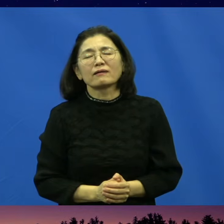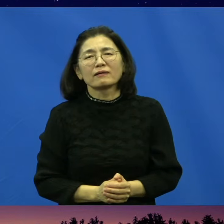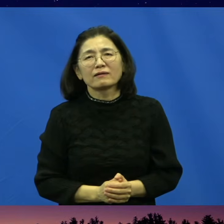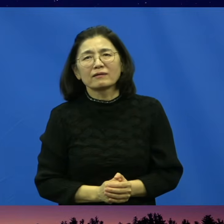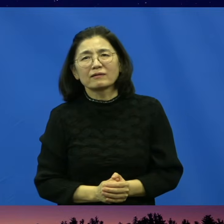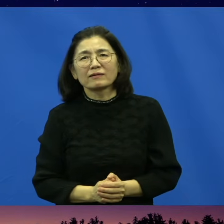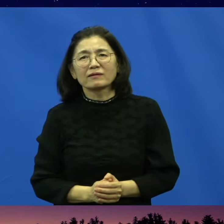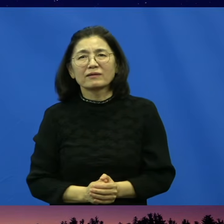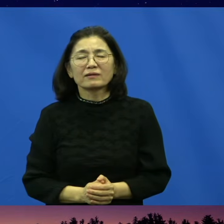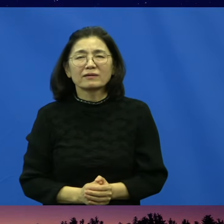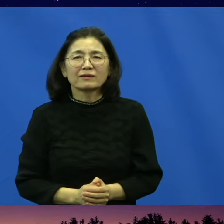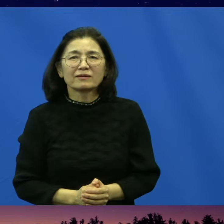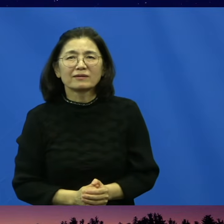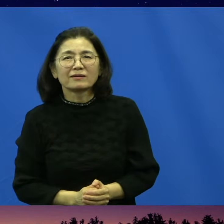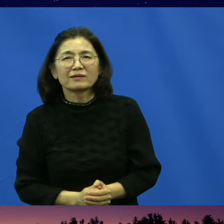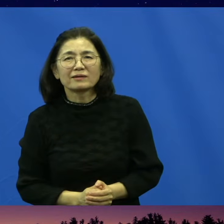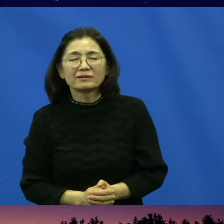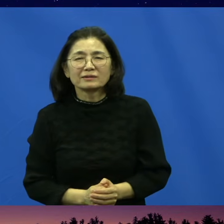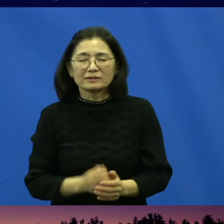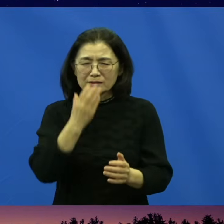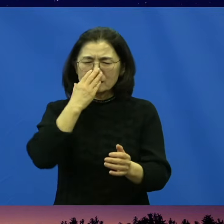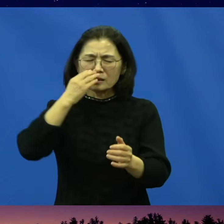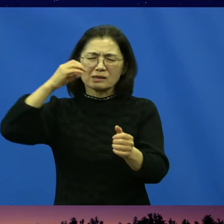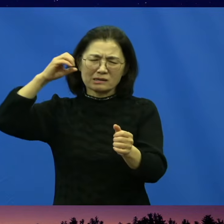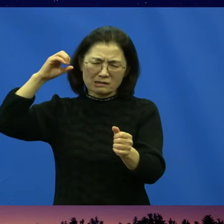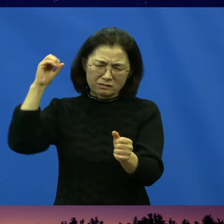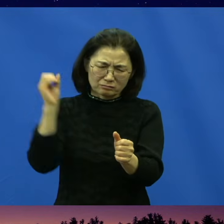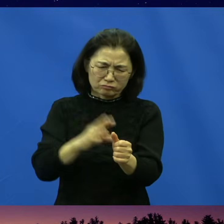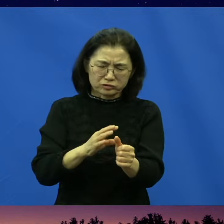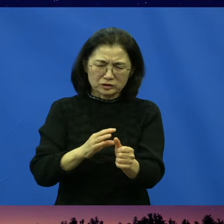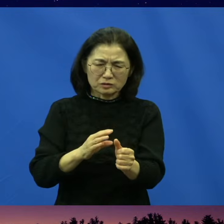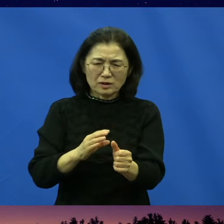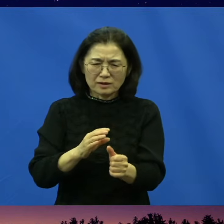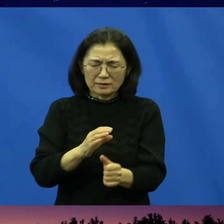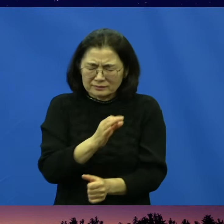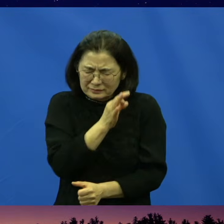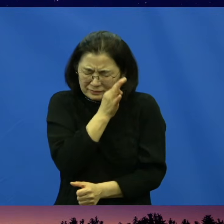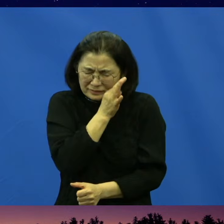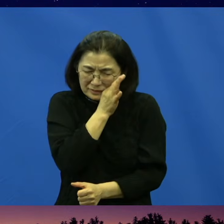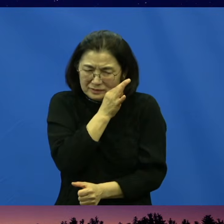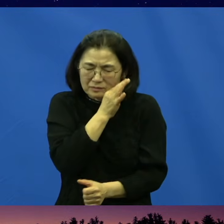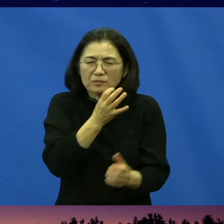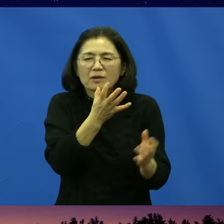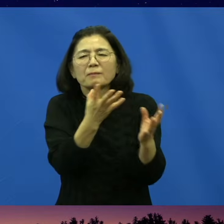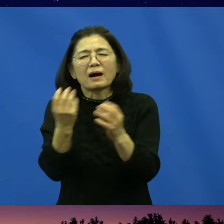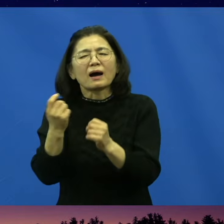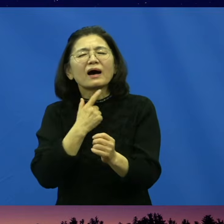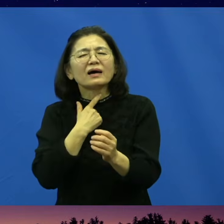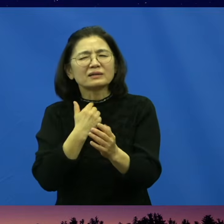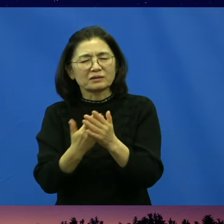그런데 그런 무시와 그러한 수모는 많이 겪었대요.